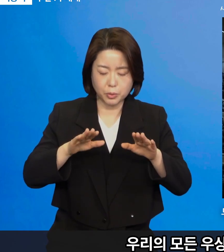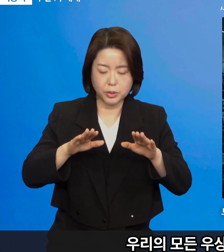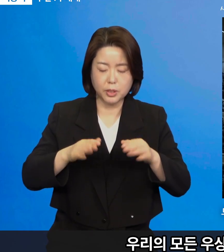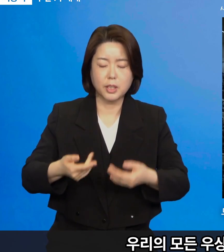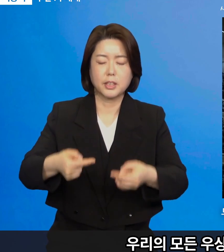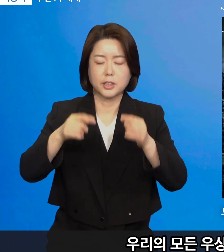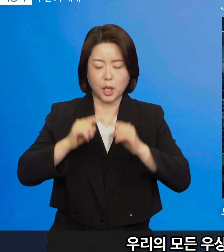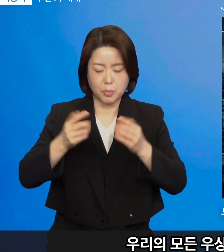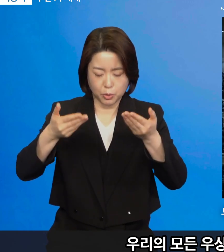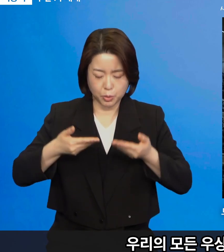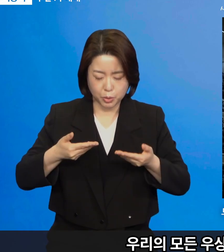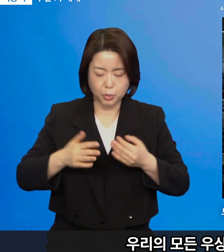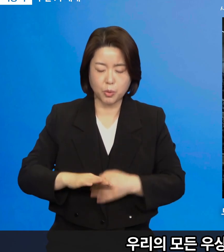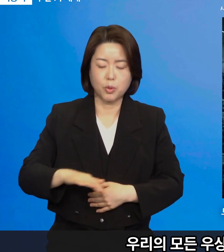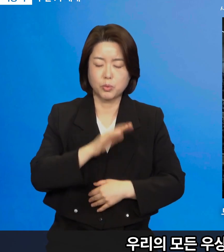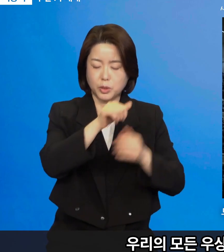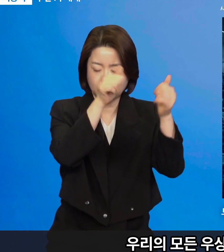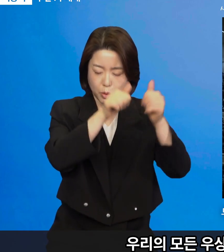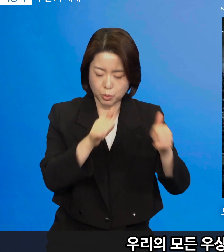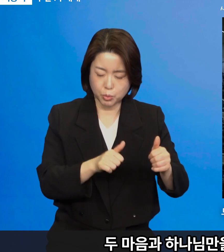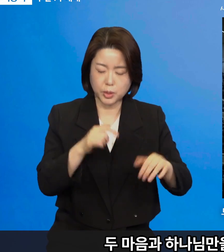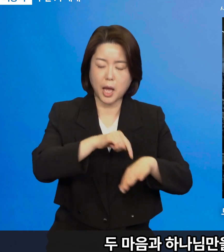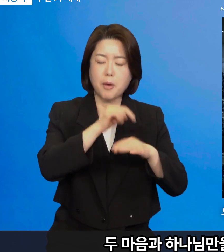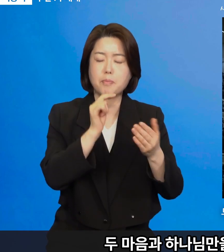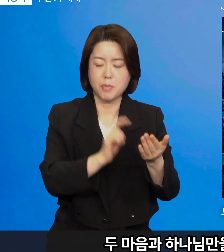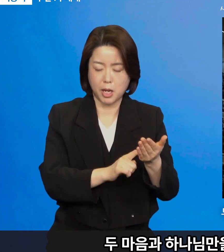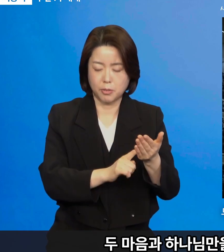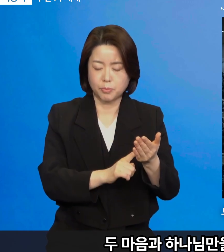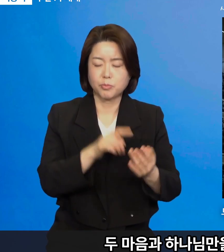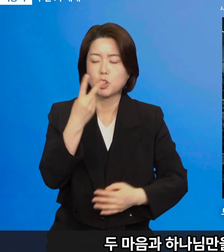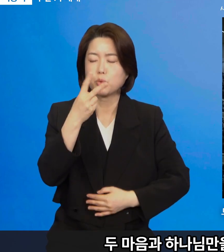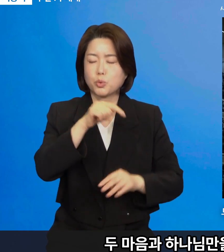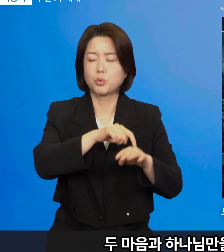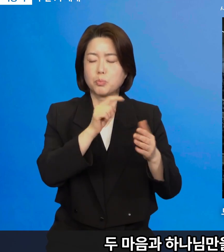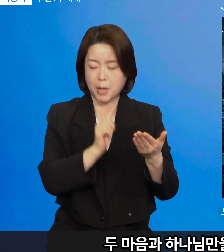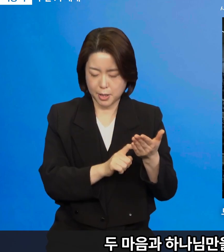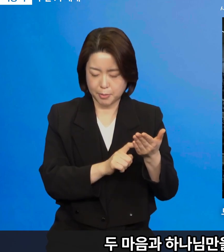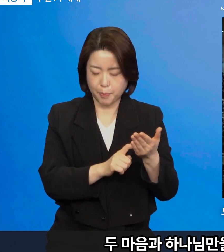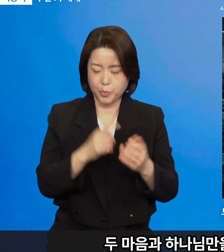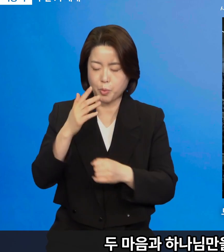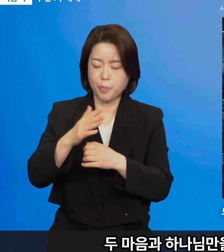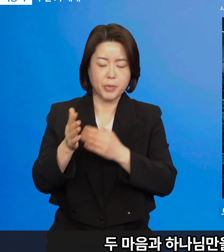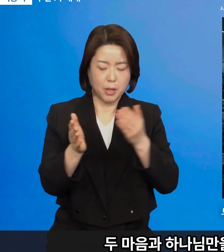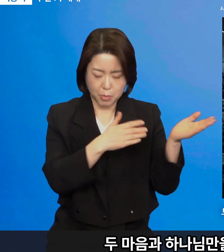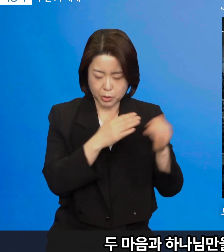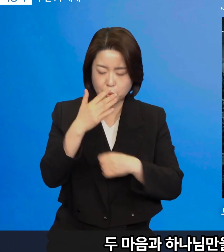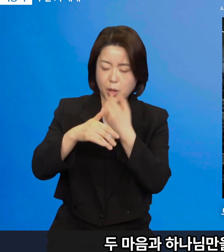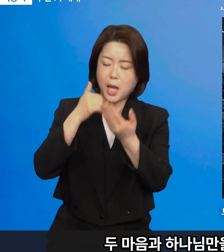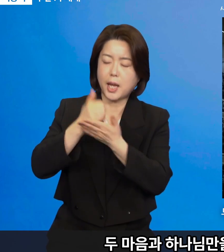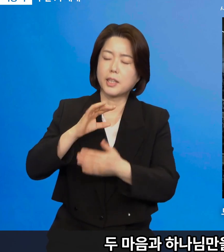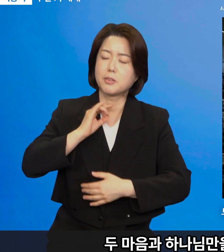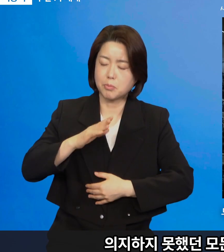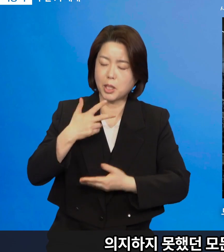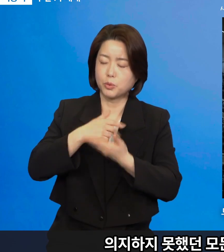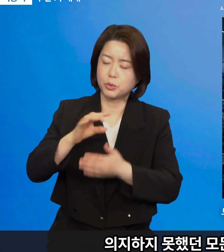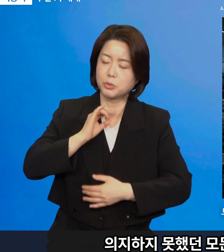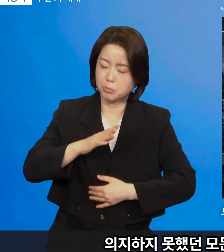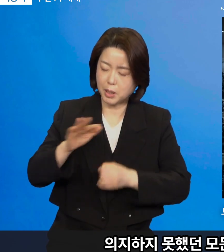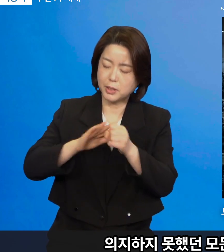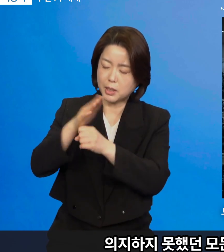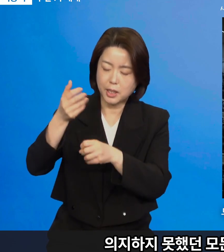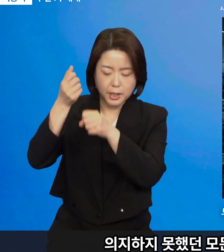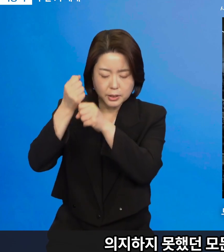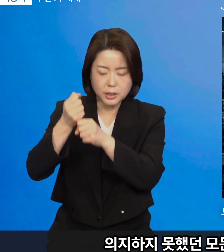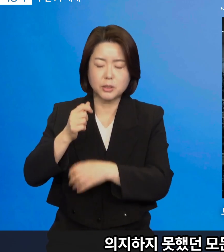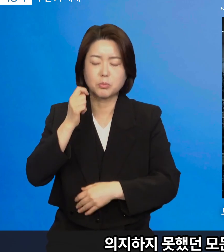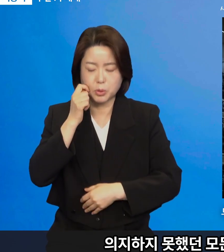모든 우상 숭배적인 마음과 두 마음과 하나님만을, 주님만을 사랑하며 의지하지